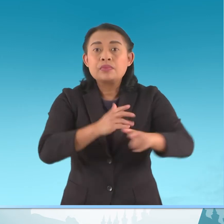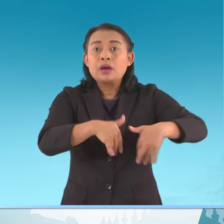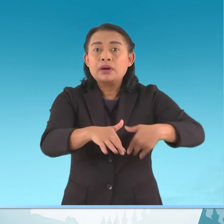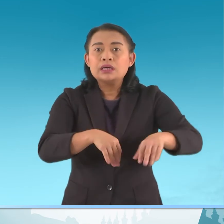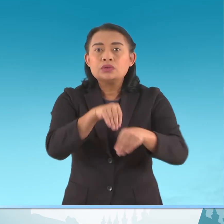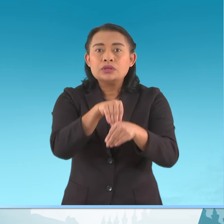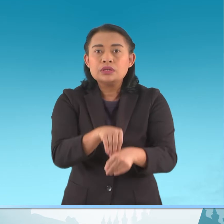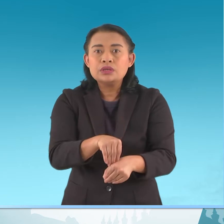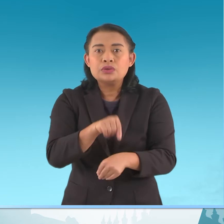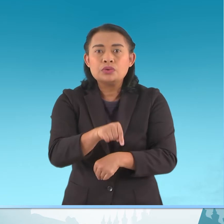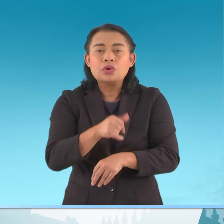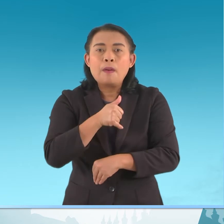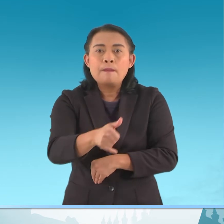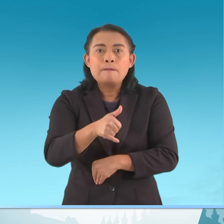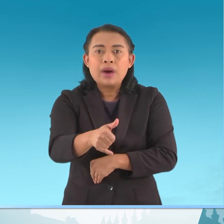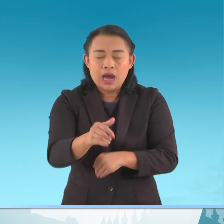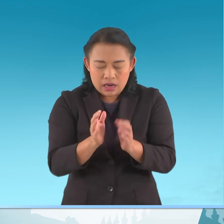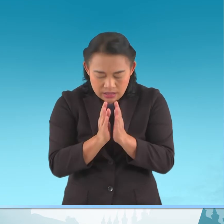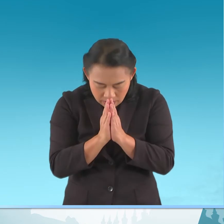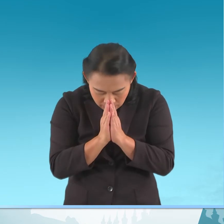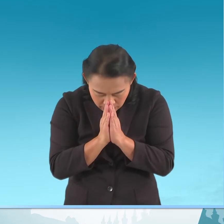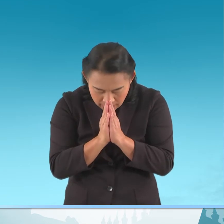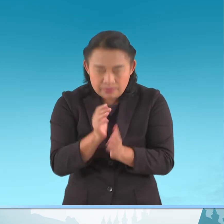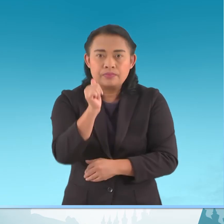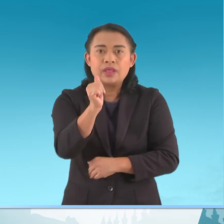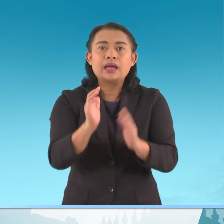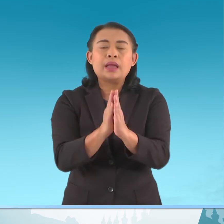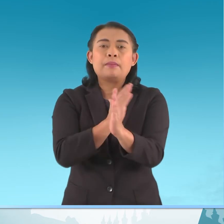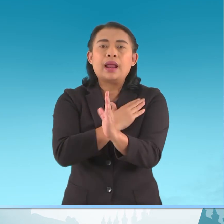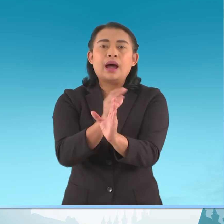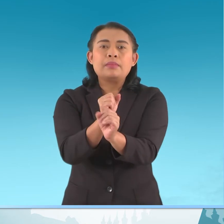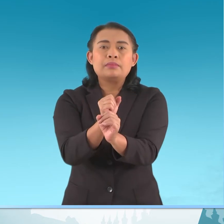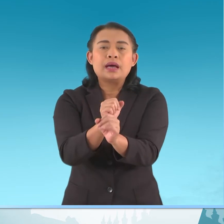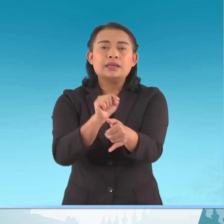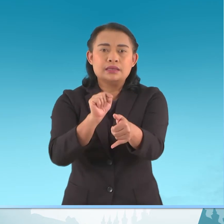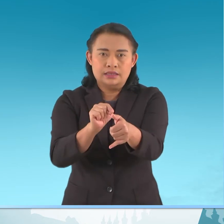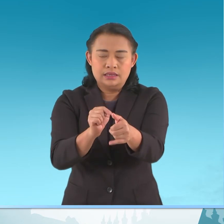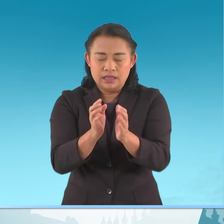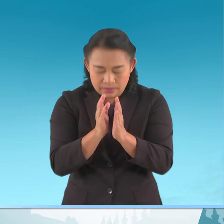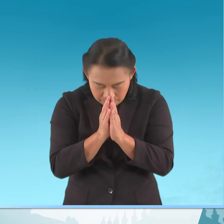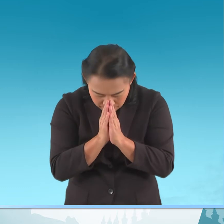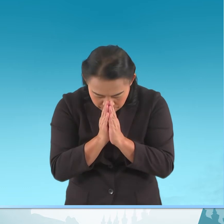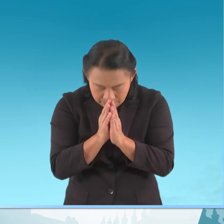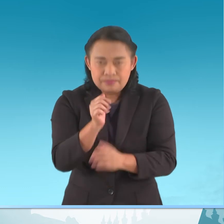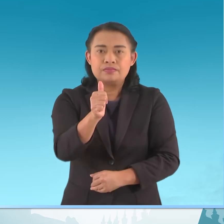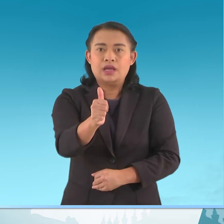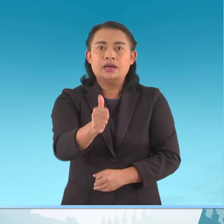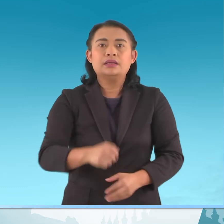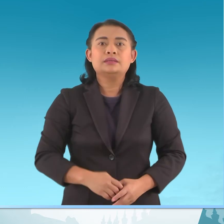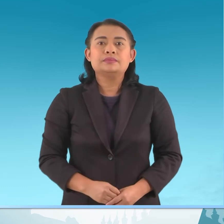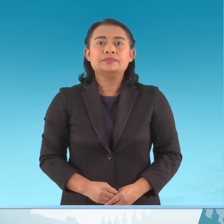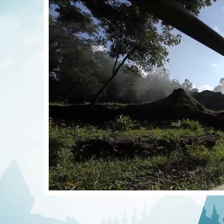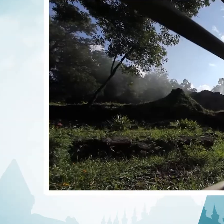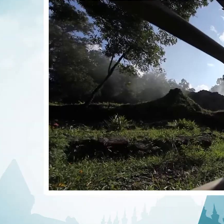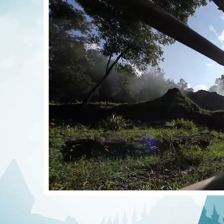พี่น้องประชาชนที่อยู่บริเวณนี้นะครับก็สามารถมากราบไหว้สักการบูชาพระพุทธรูปที่อยู่ที่นี่ควบคู่กันไปด้วยได้ครับ